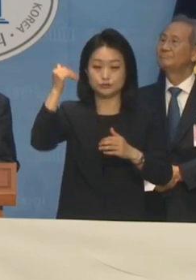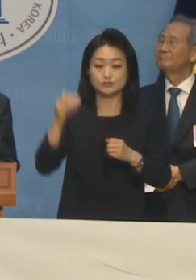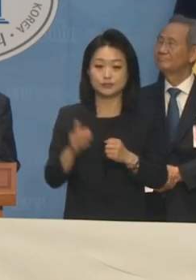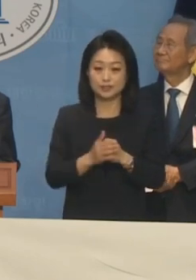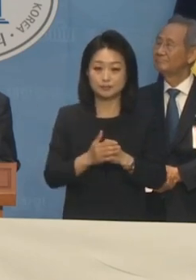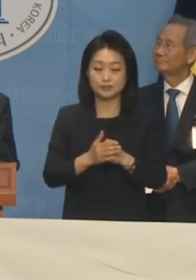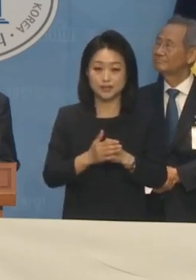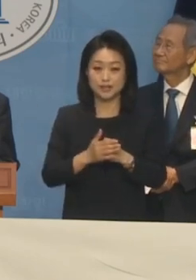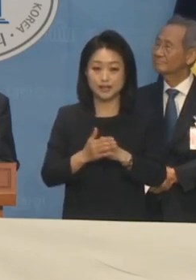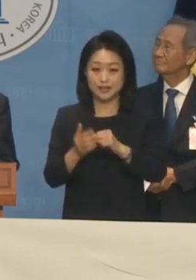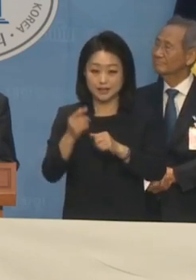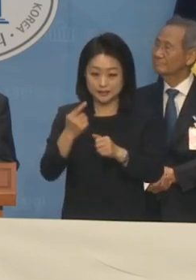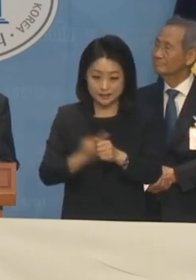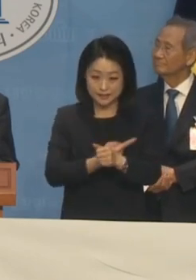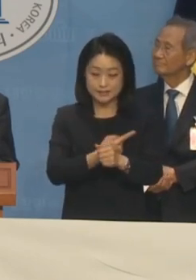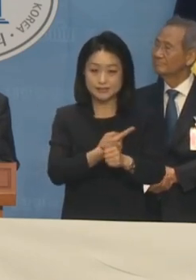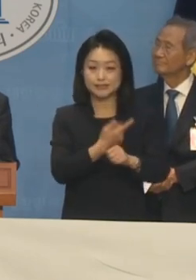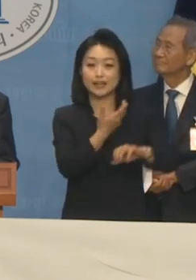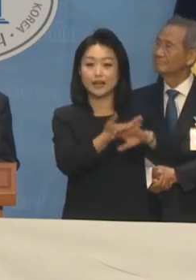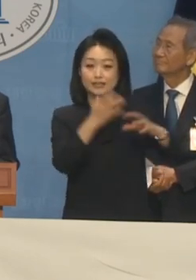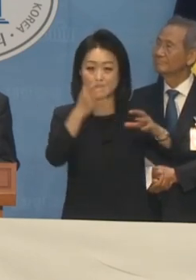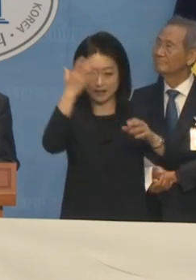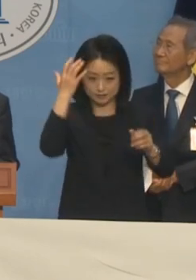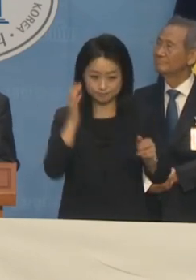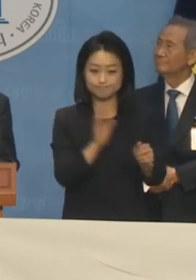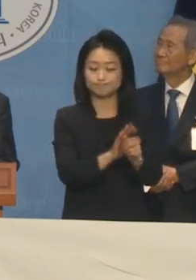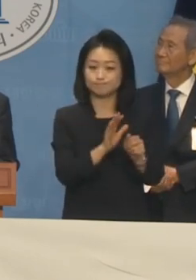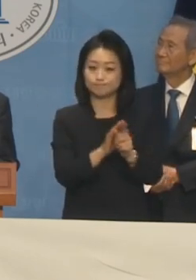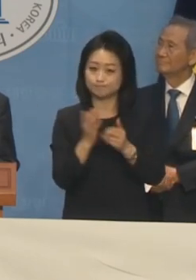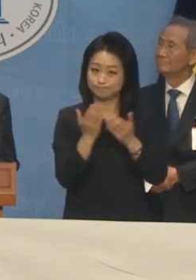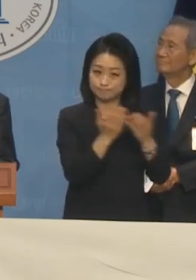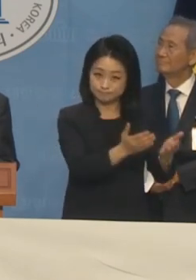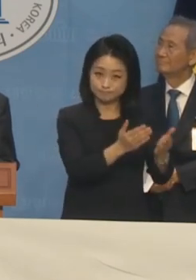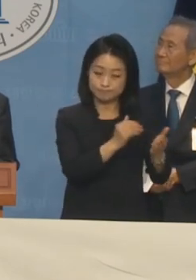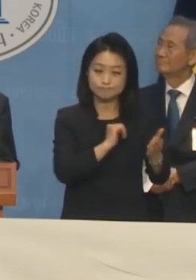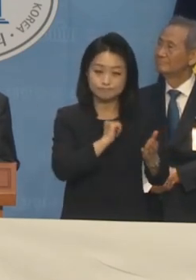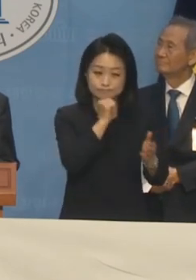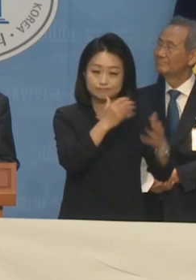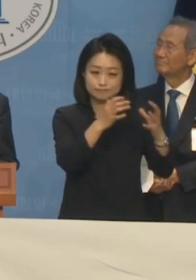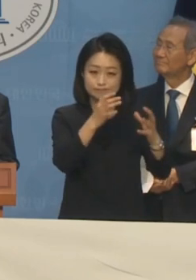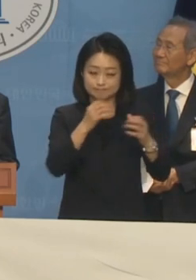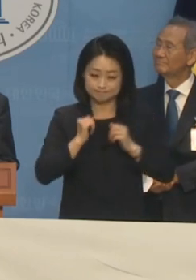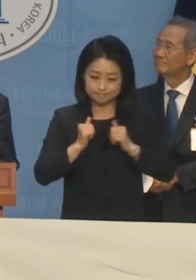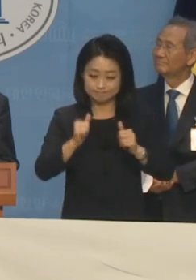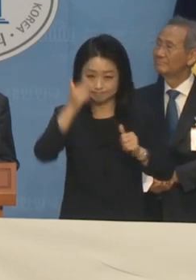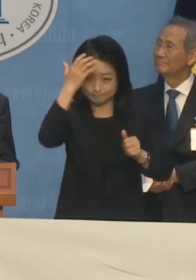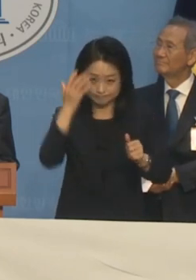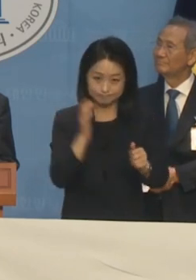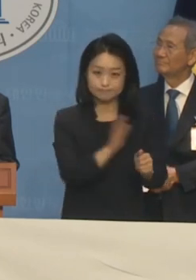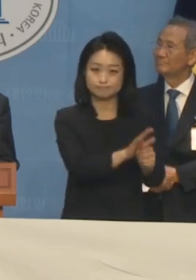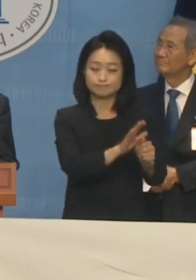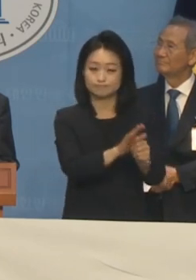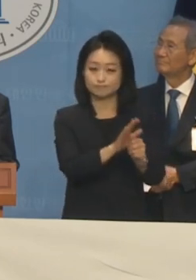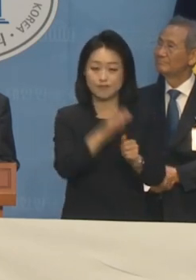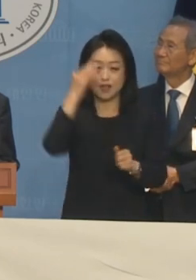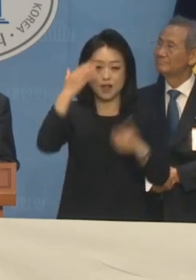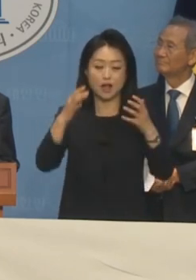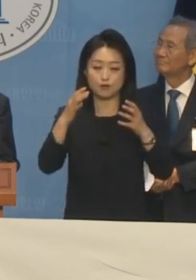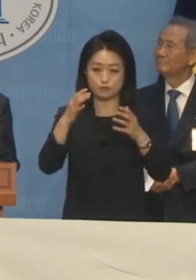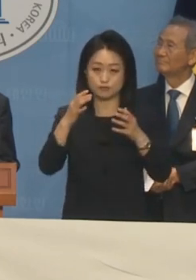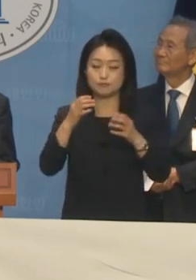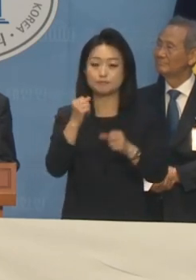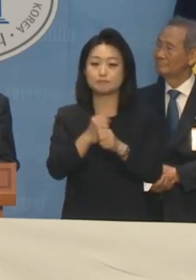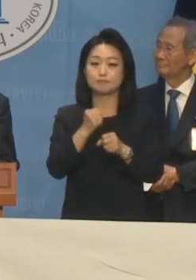차원에서 가난한 나라를 가장 열심히 돕는 대한민국이 되자라는